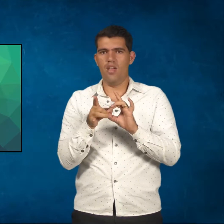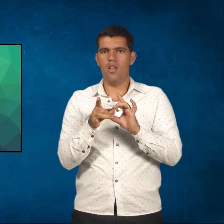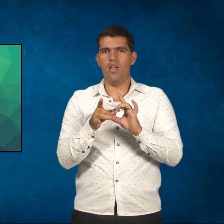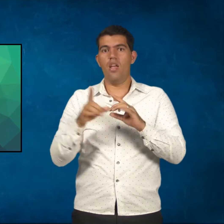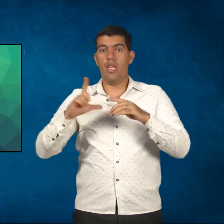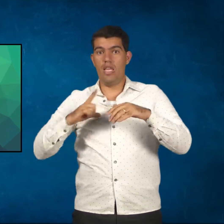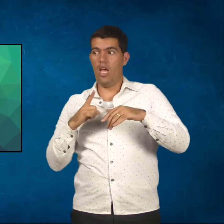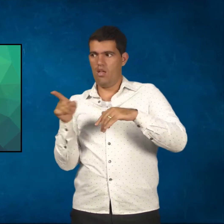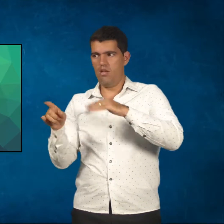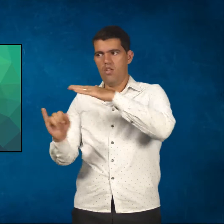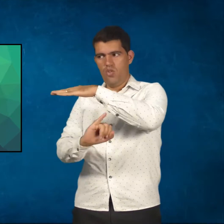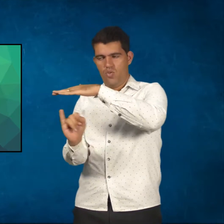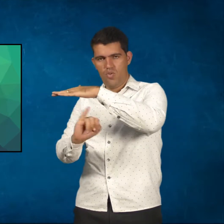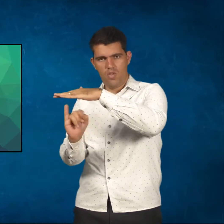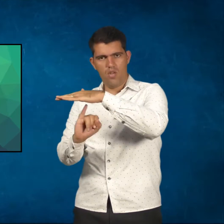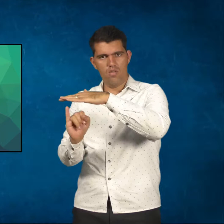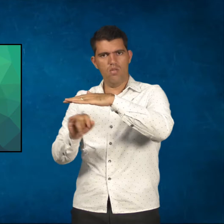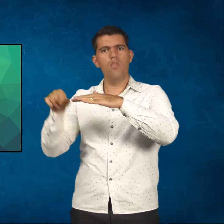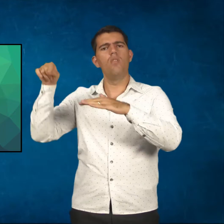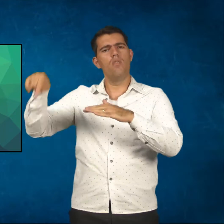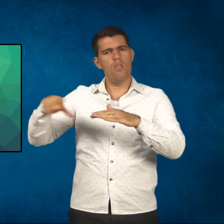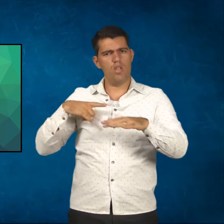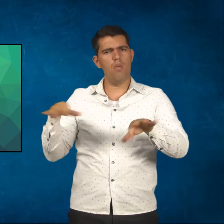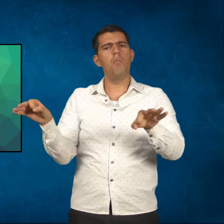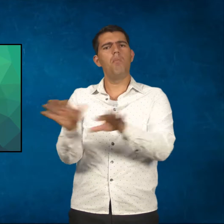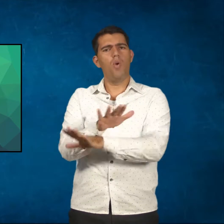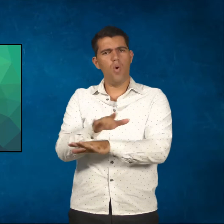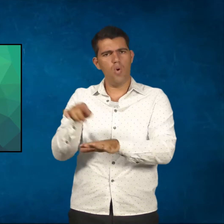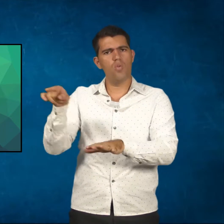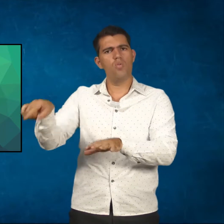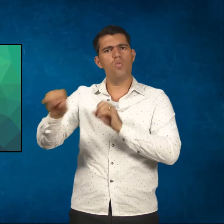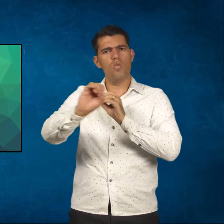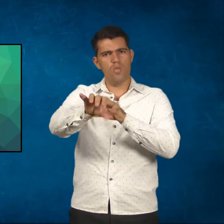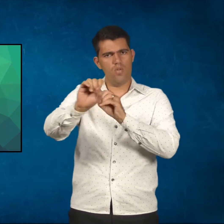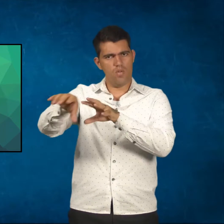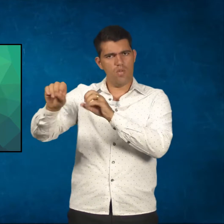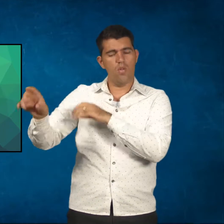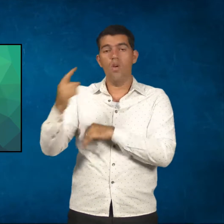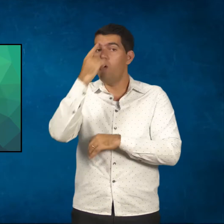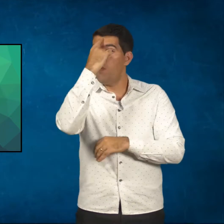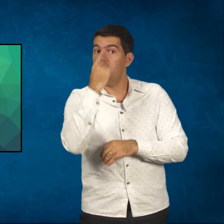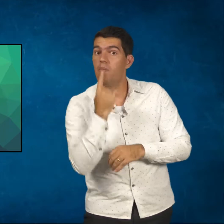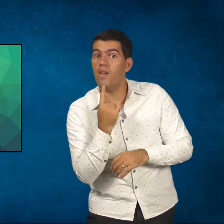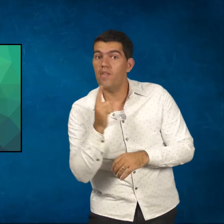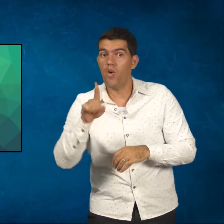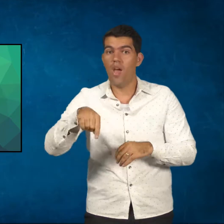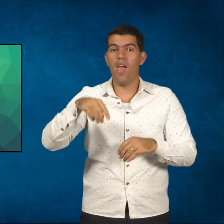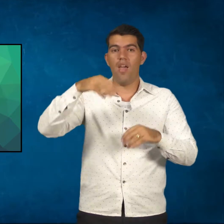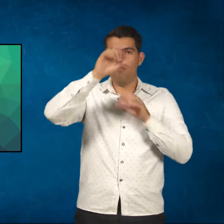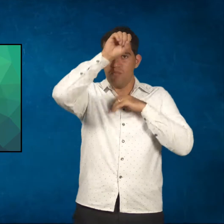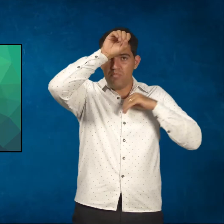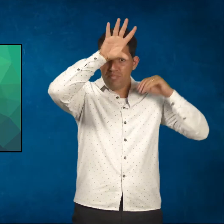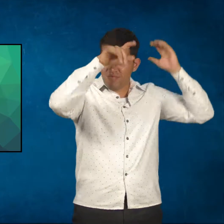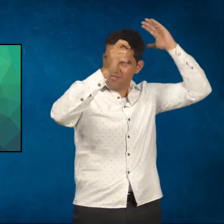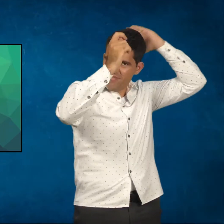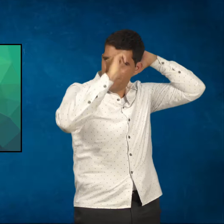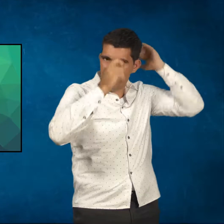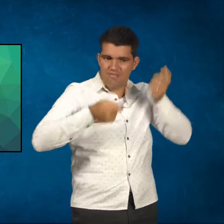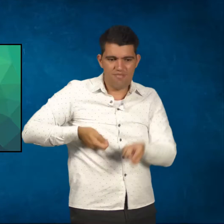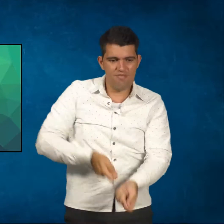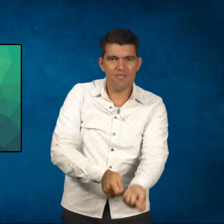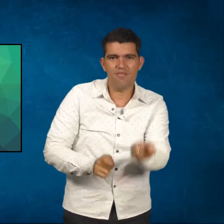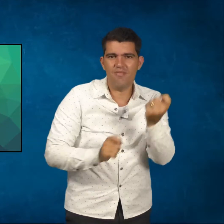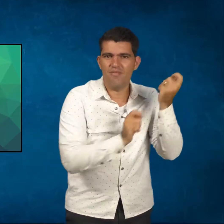uma instituição consolidada na formação, especialmente de perfil minerário metalúrgico, que é o caso